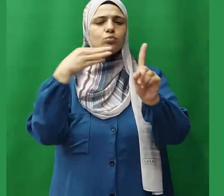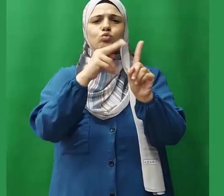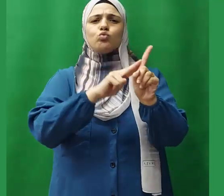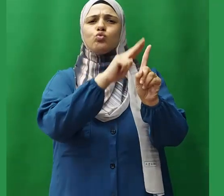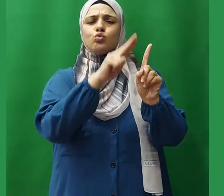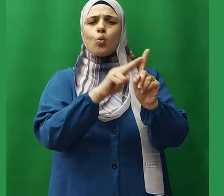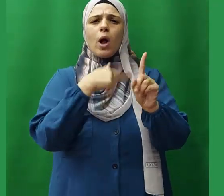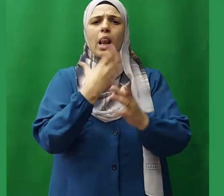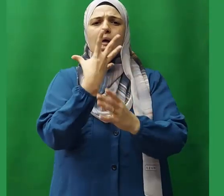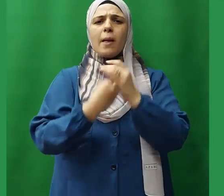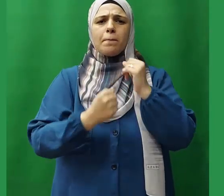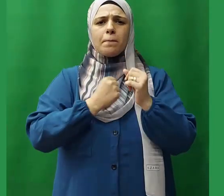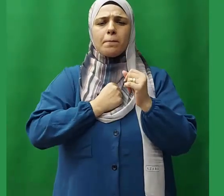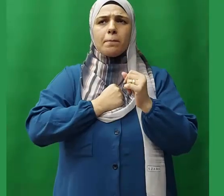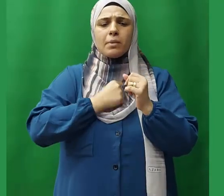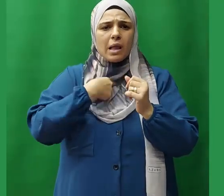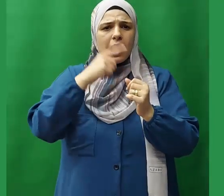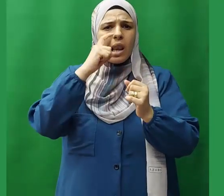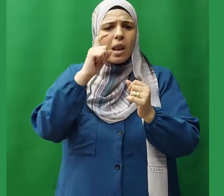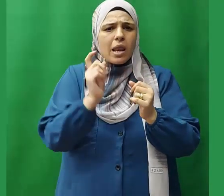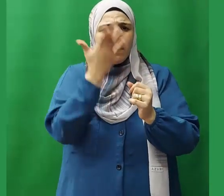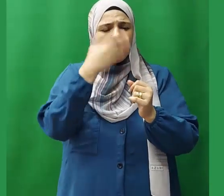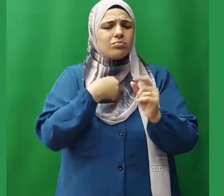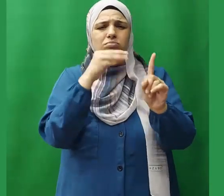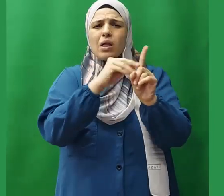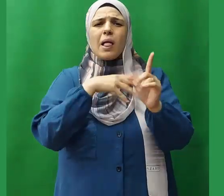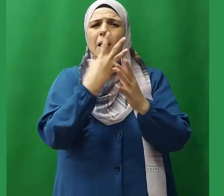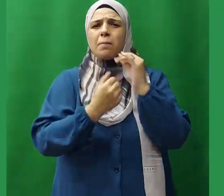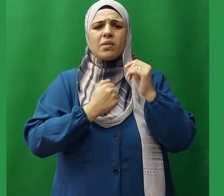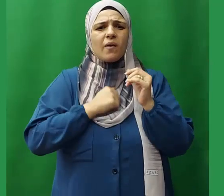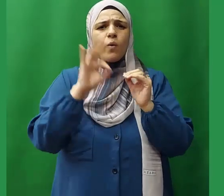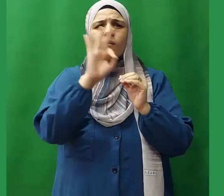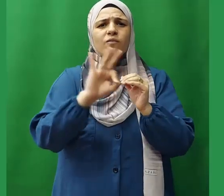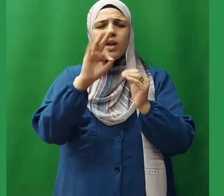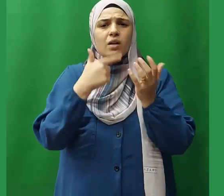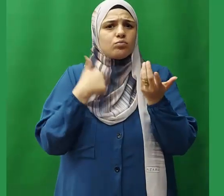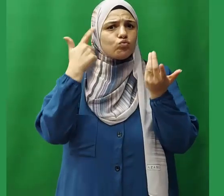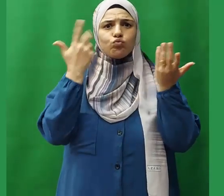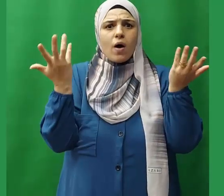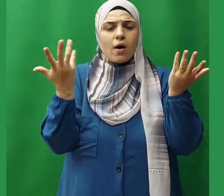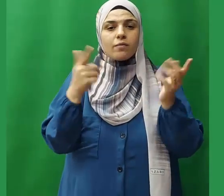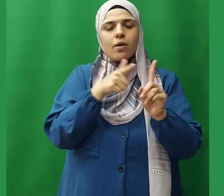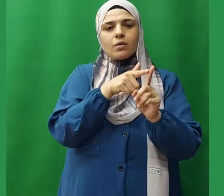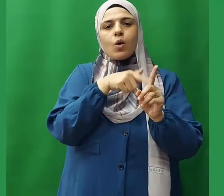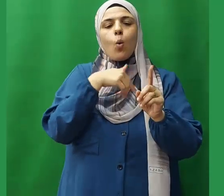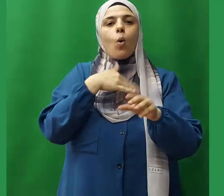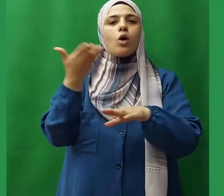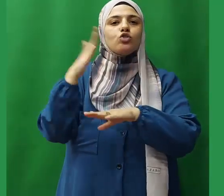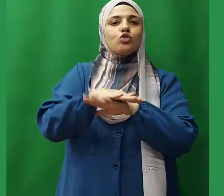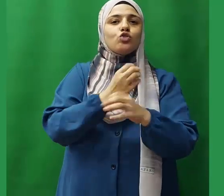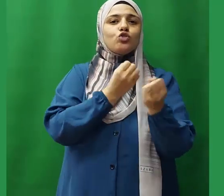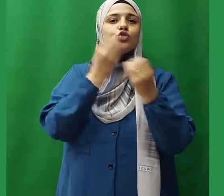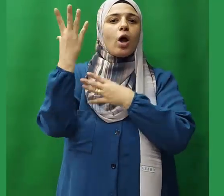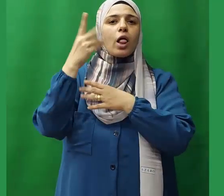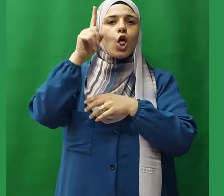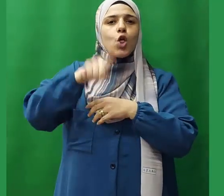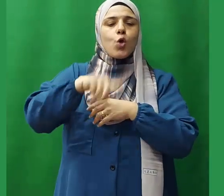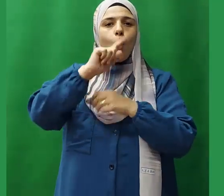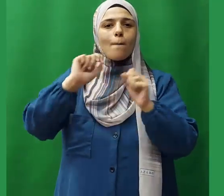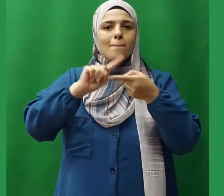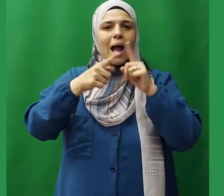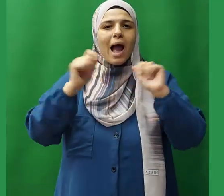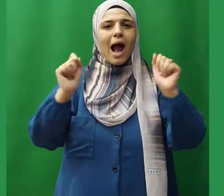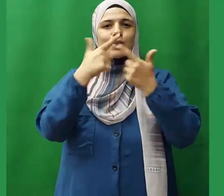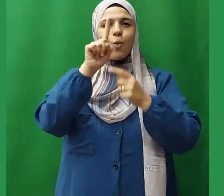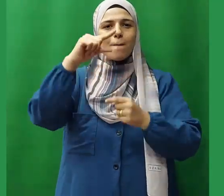وسلم قالت يا نبي الله الا تحدثني عن حارثه وكان استشهد يوم بدر